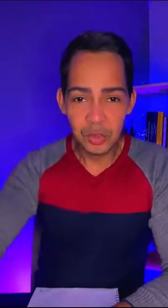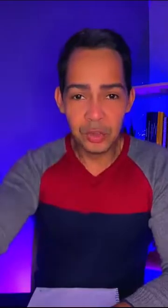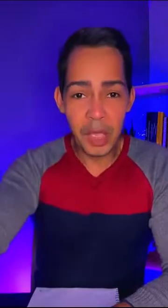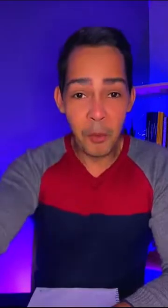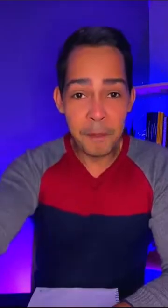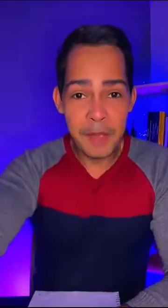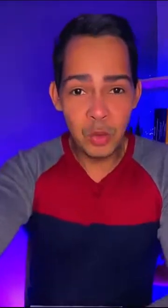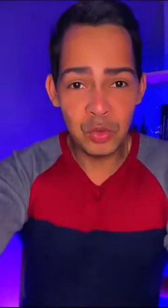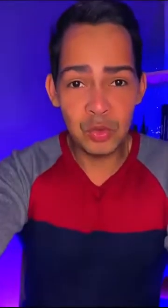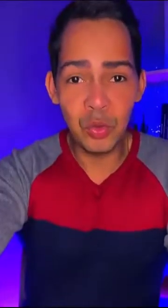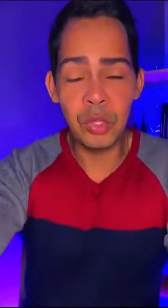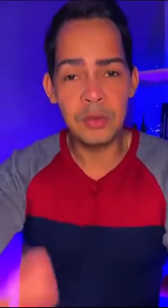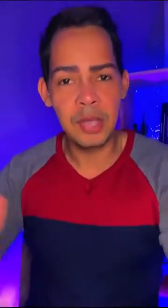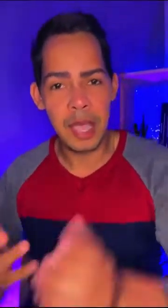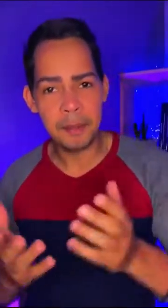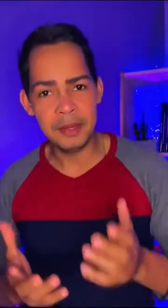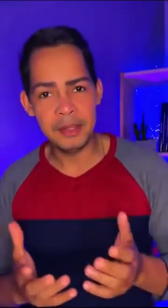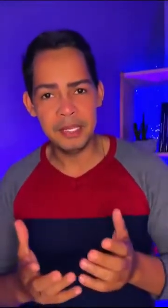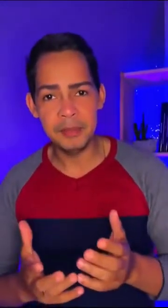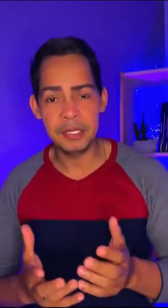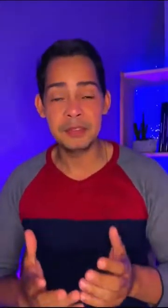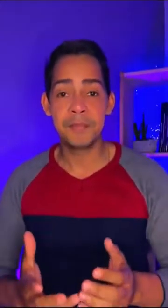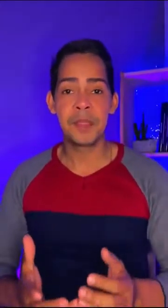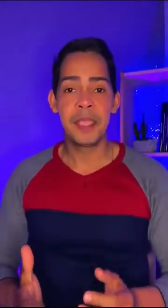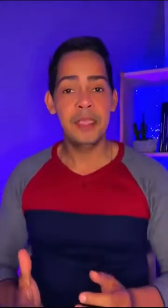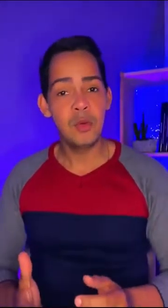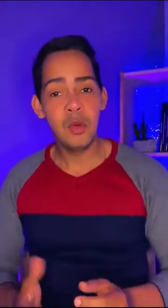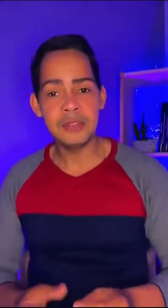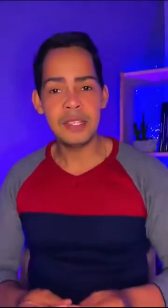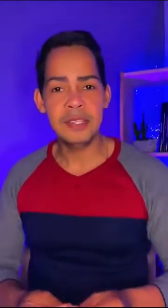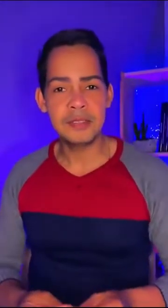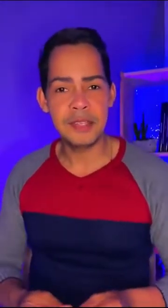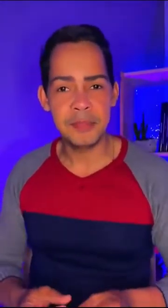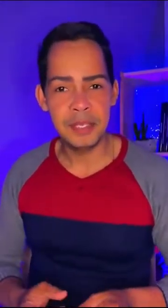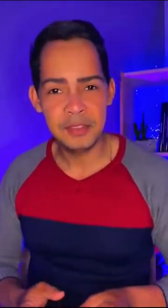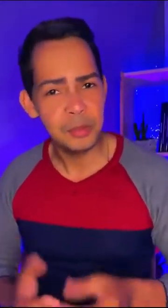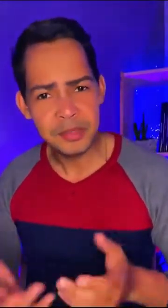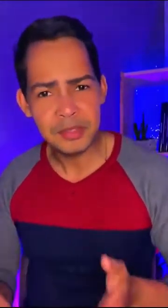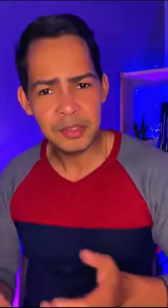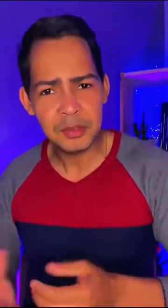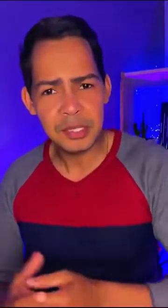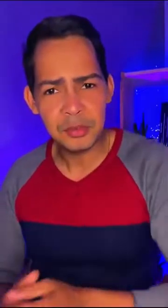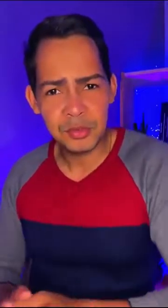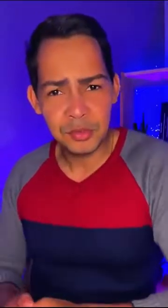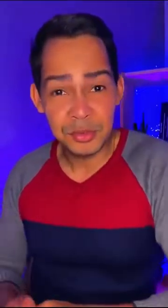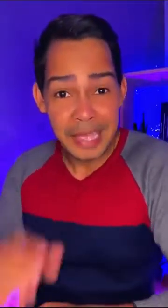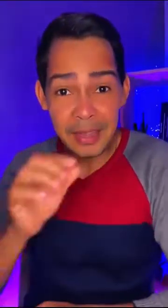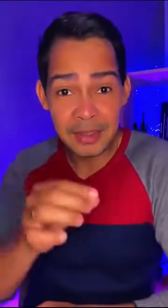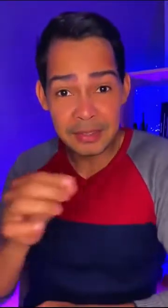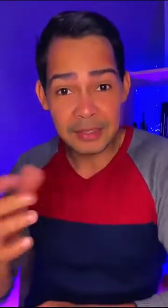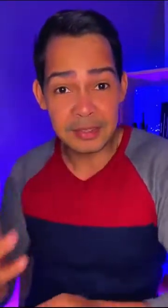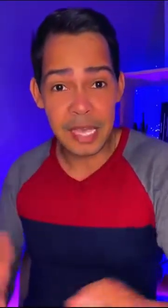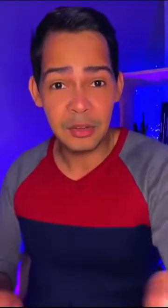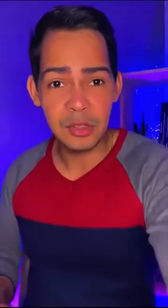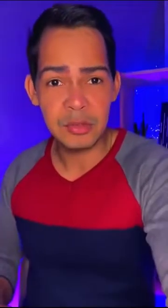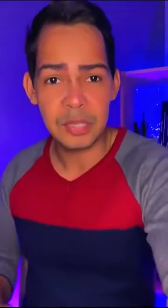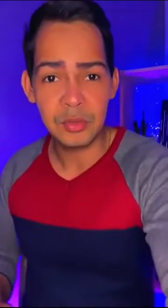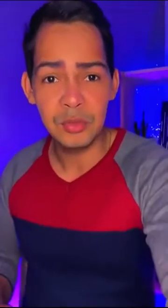Júnior, é o meu sonho aprender Libras e eu gostaria de saber se eu preciso ter contato com o surdo. É necessário ter contato com o